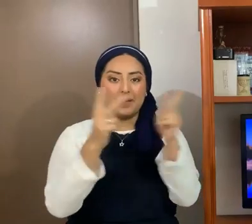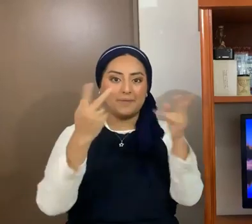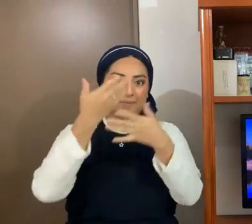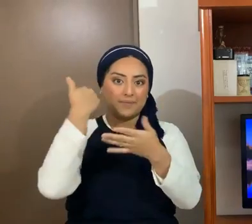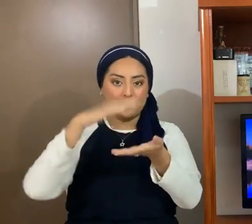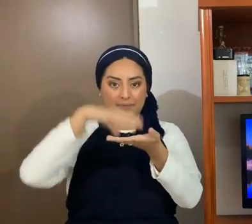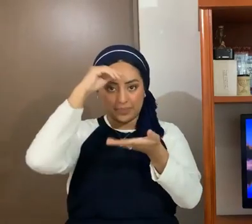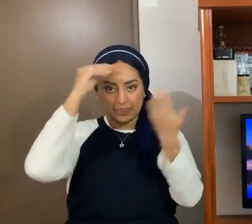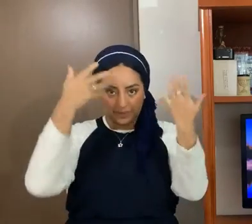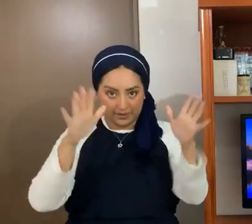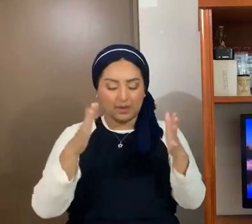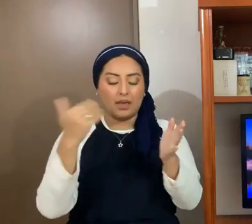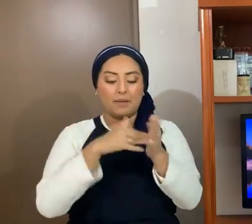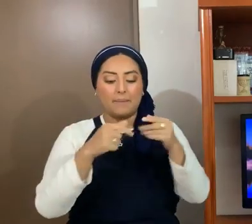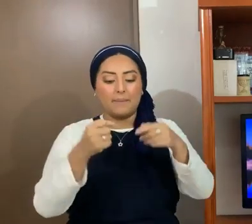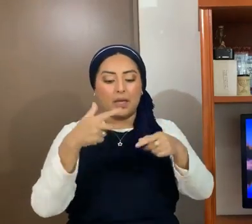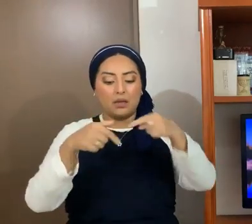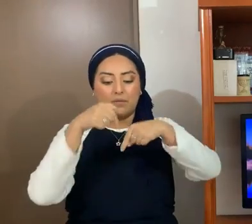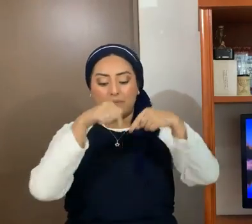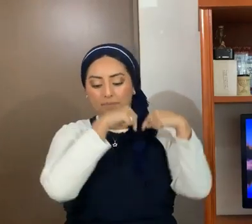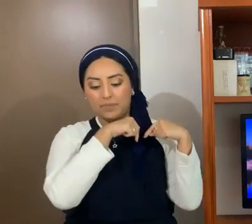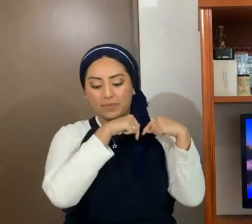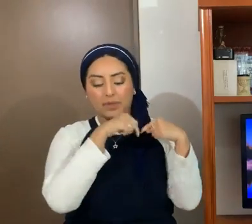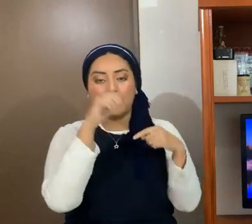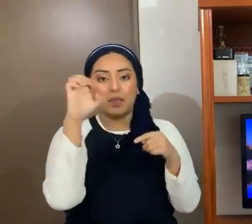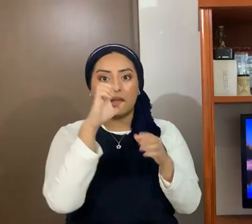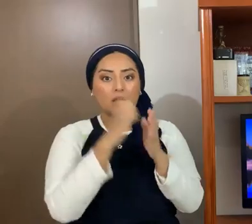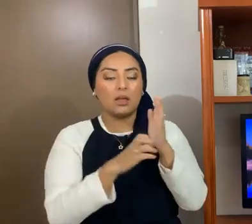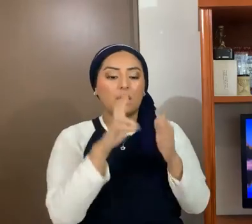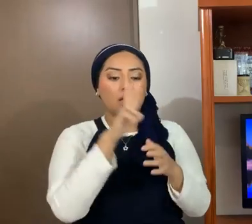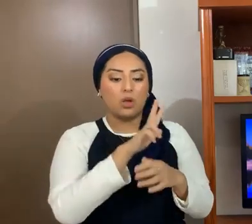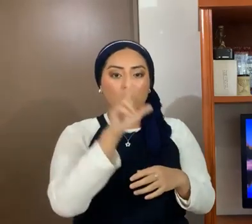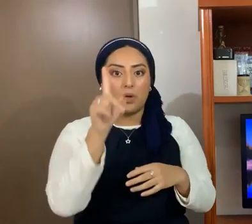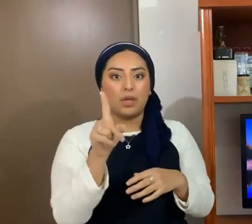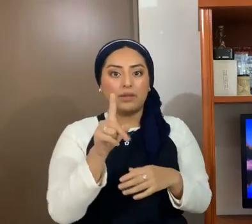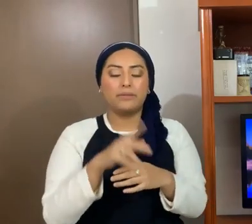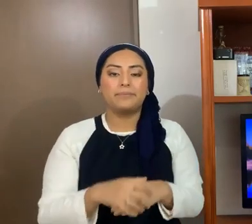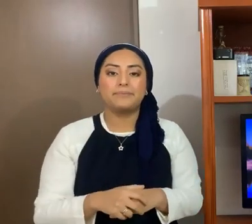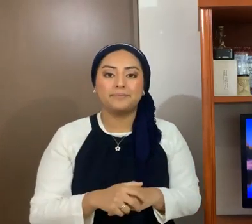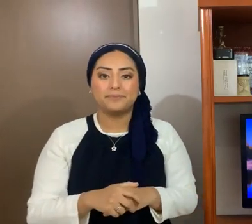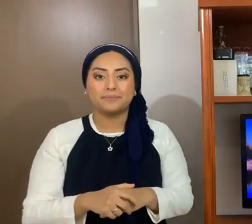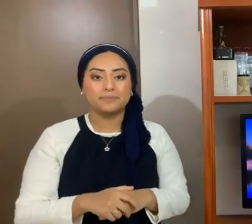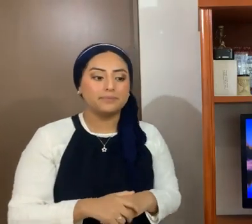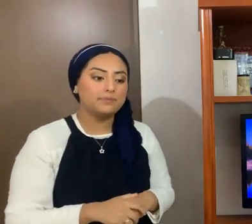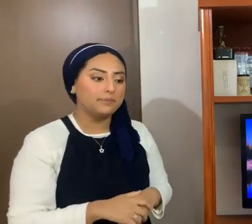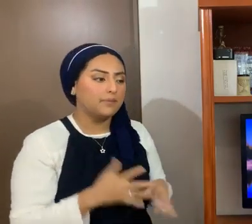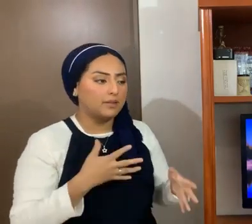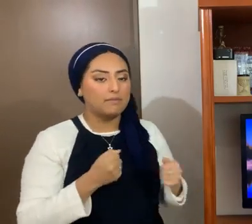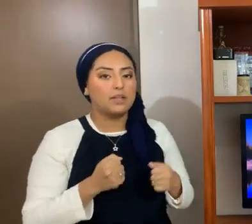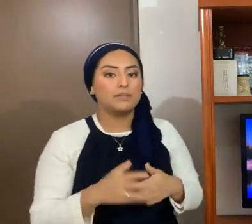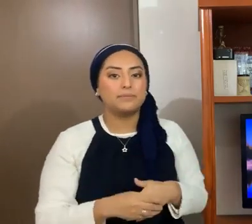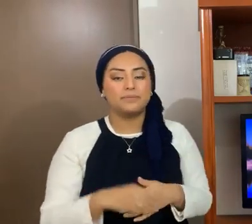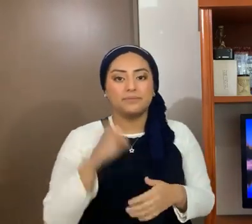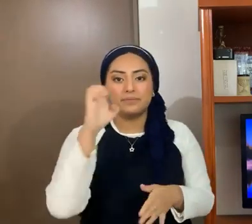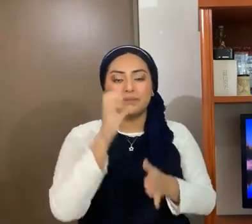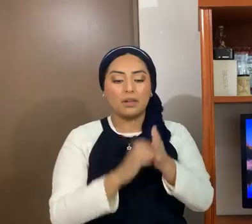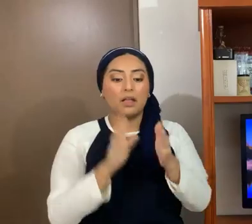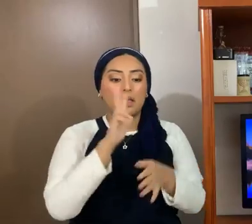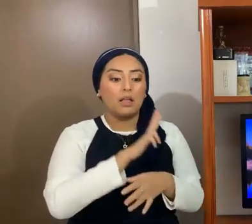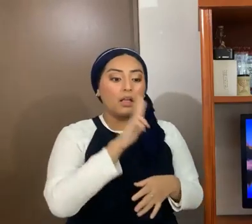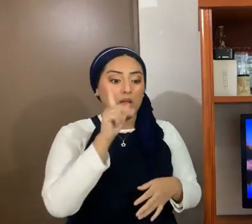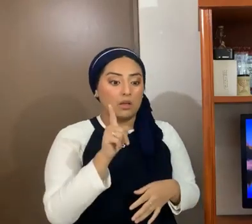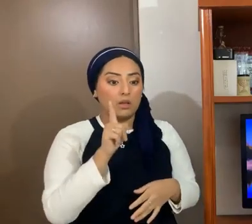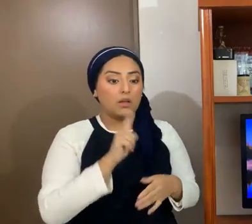Tisa. Vamos a verlo rápidamente. Vamos a Éxodo 31. Así muy rápido, Éxodo